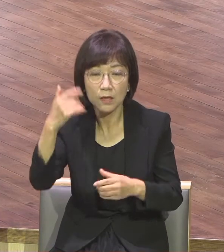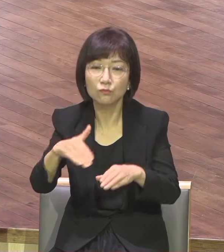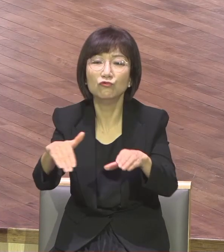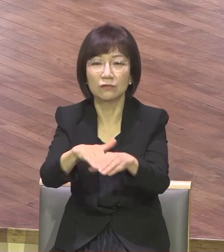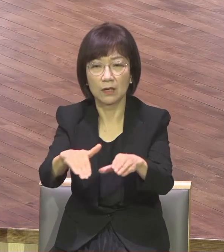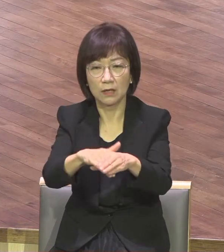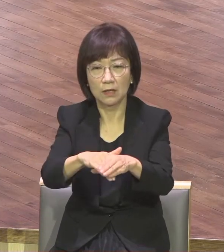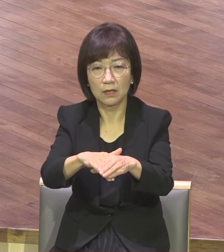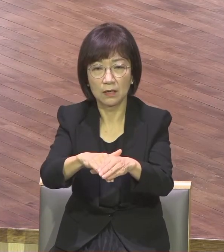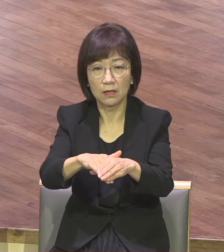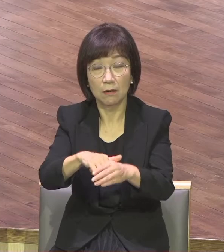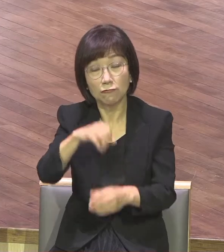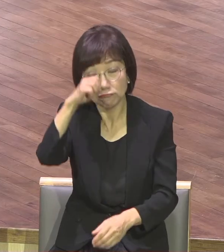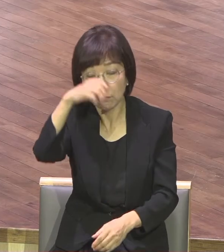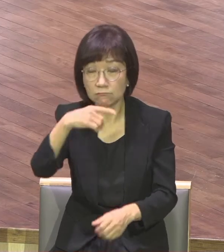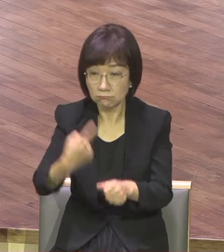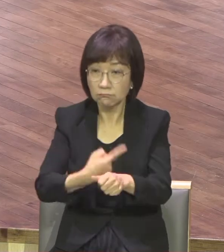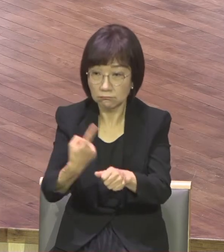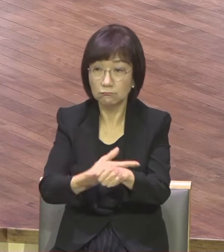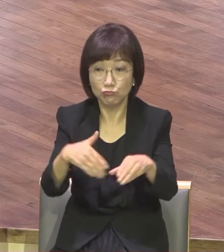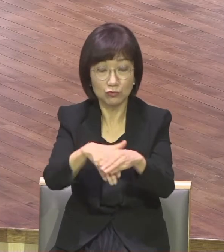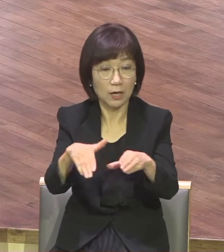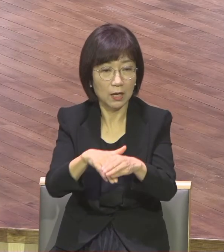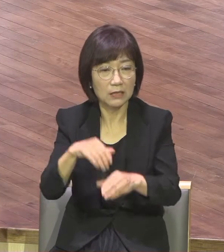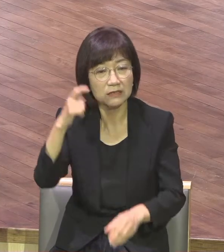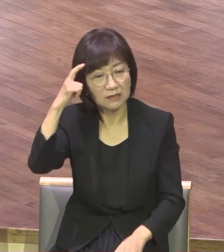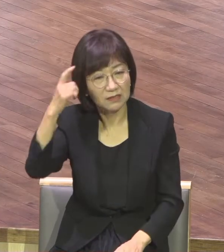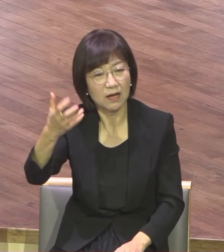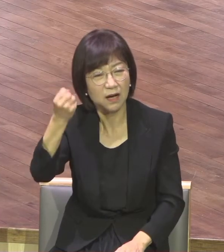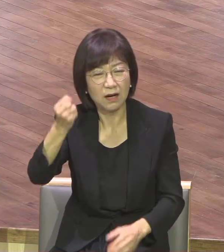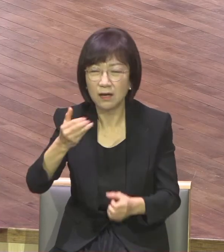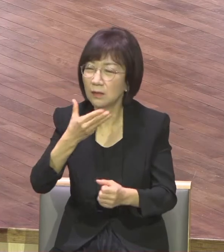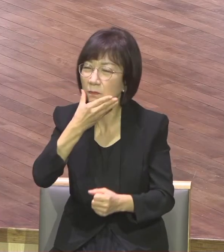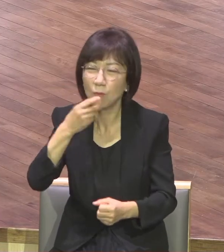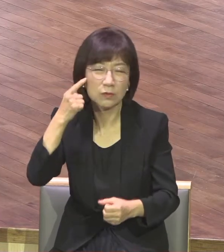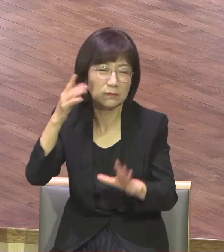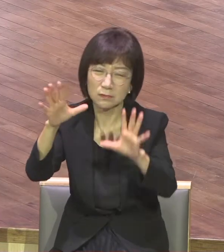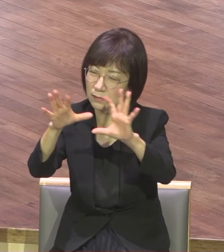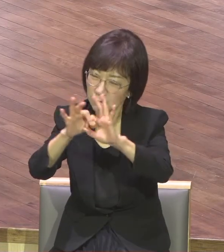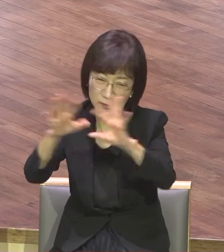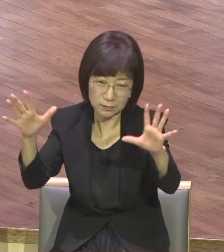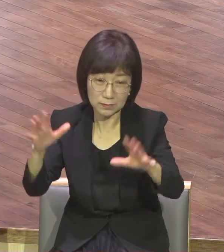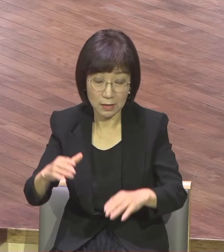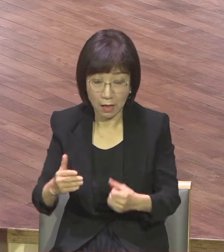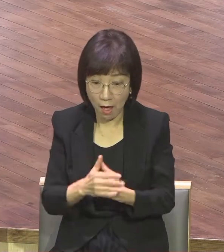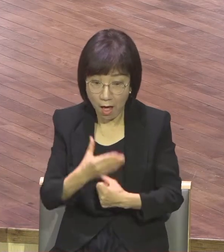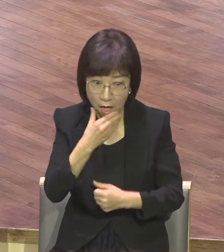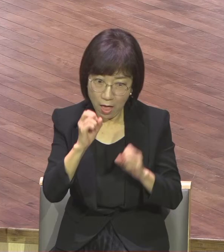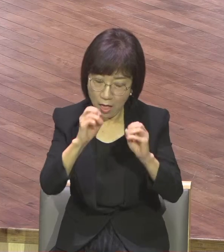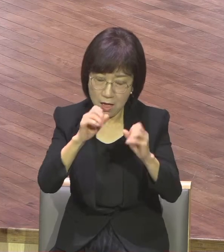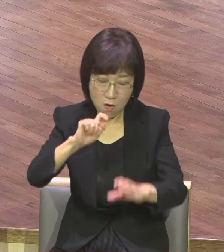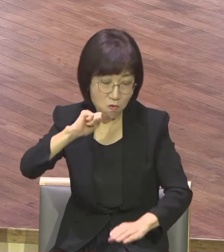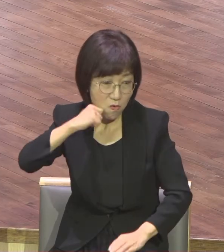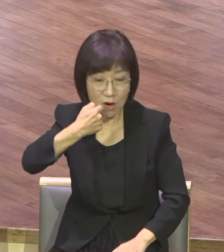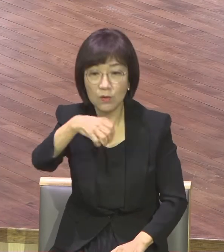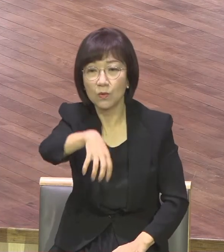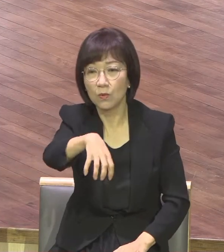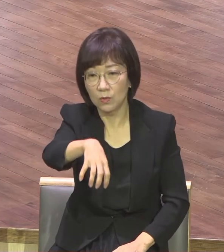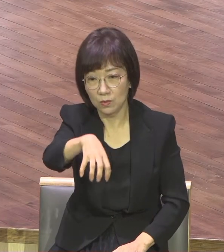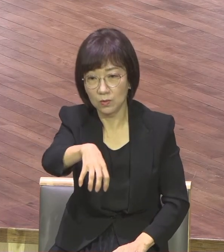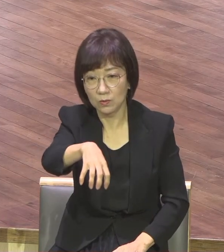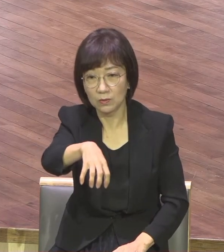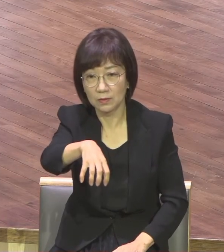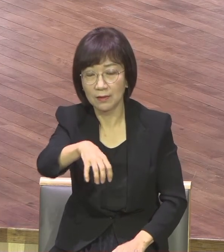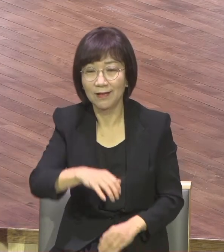그만큼 복음과 동떨어진, 다시 말하면 절대 불가능 현장이에요. 이런